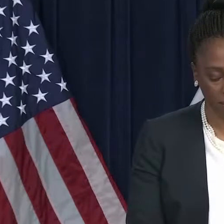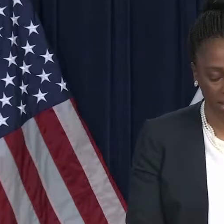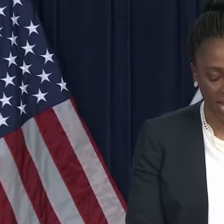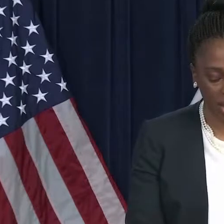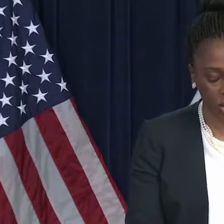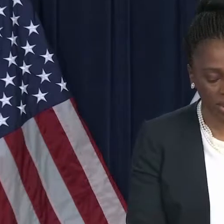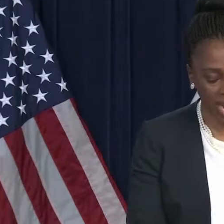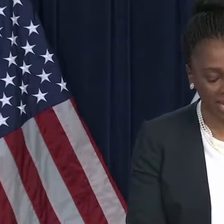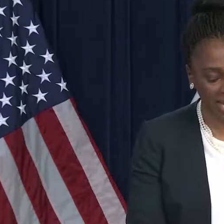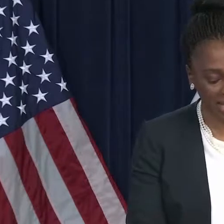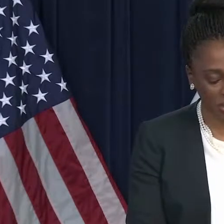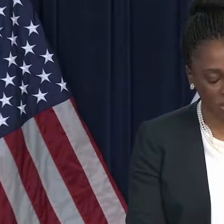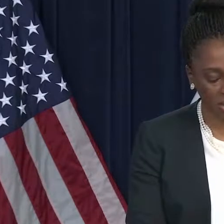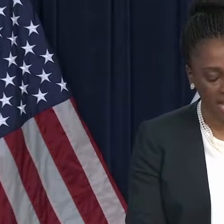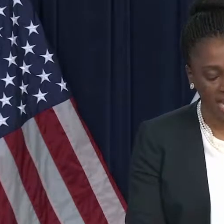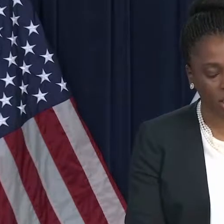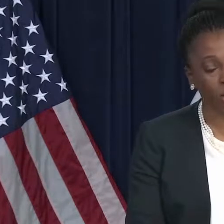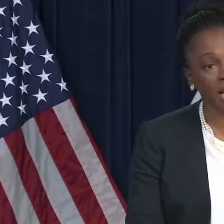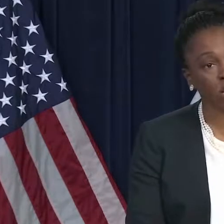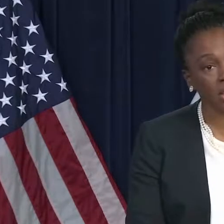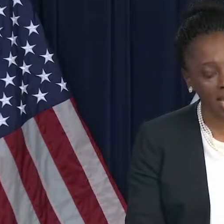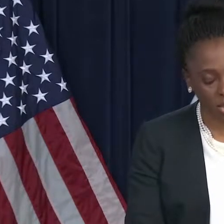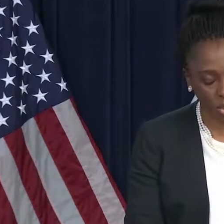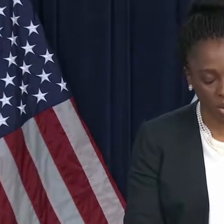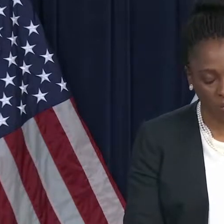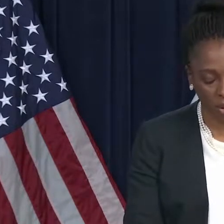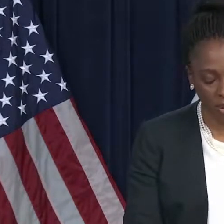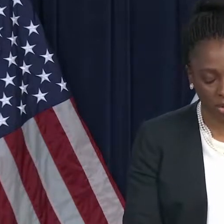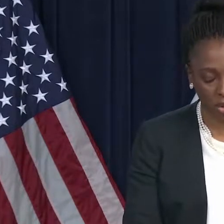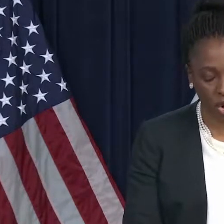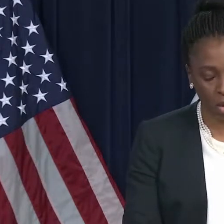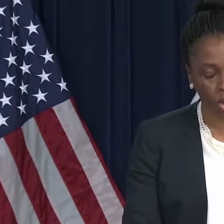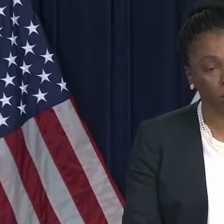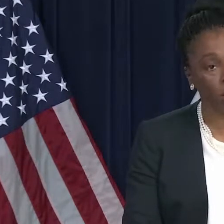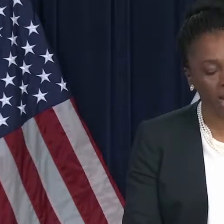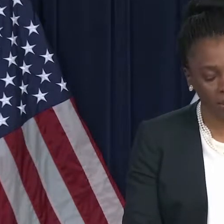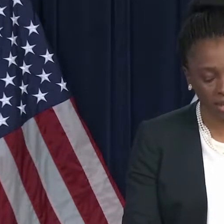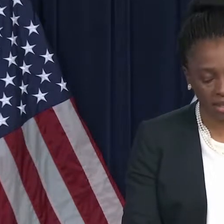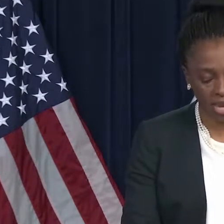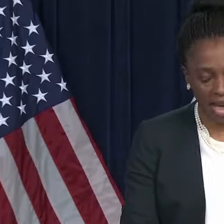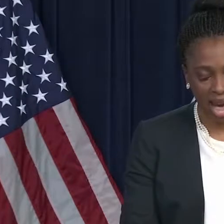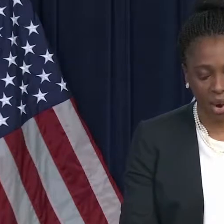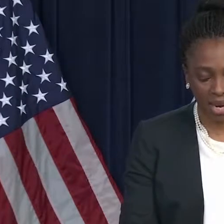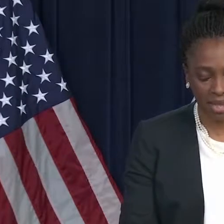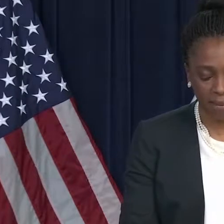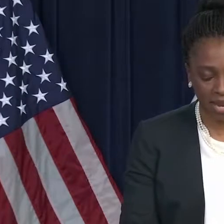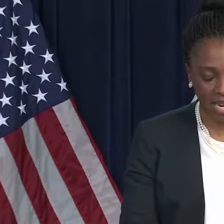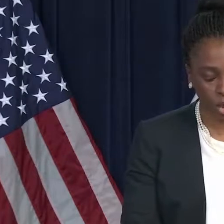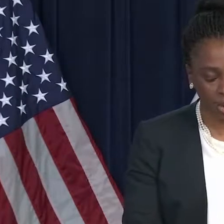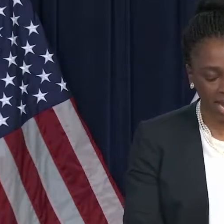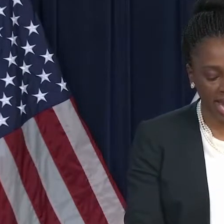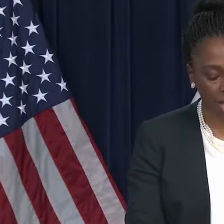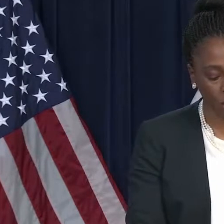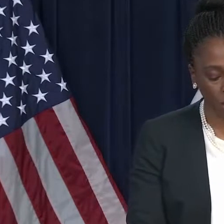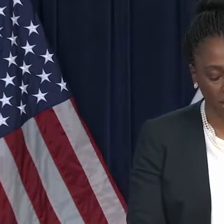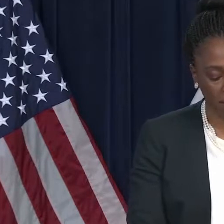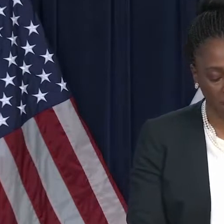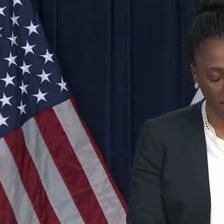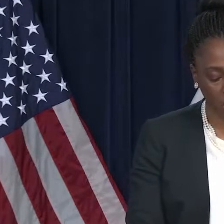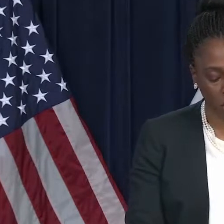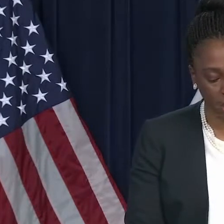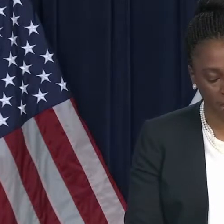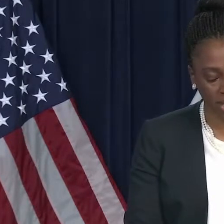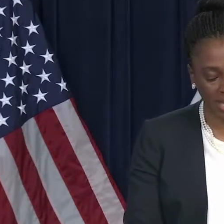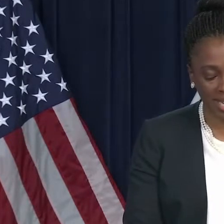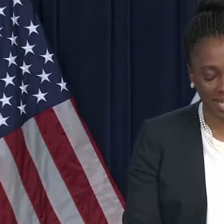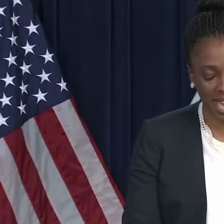elevado. El total de casos incluye los casos confirmados como los probables. Ahora también incluye el número de